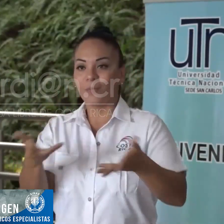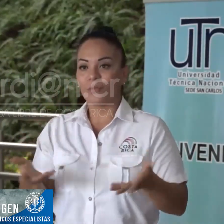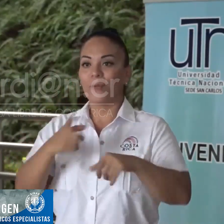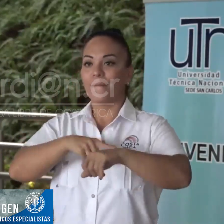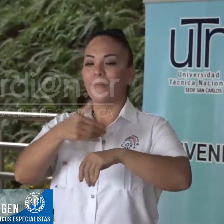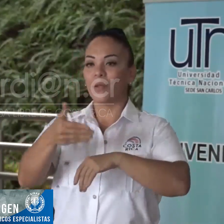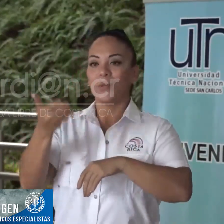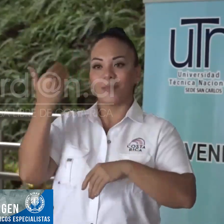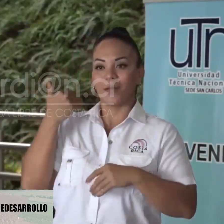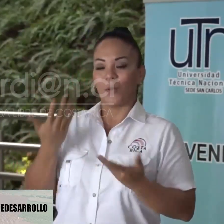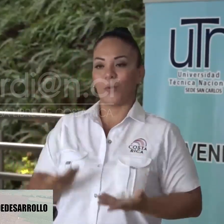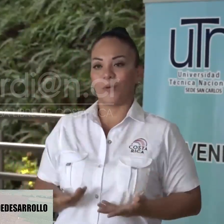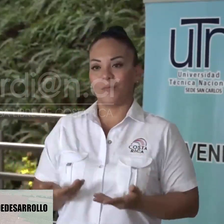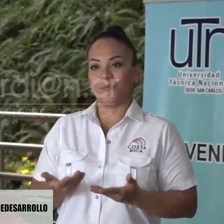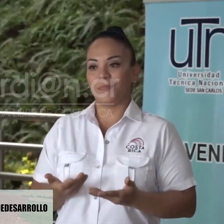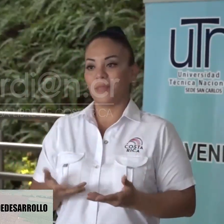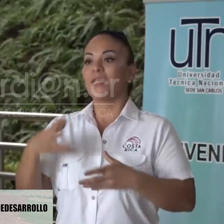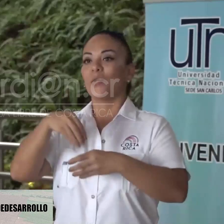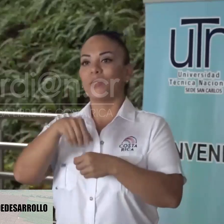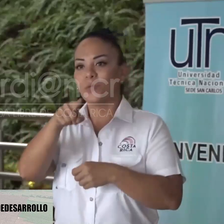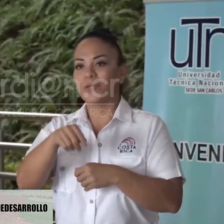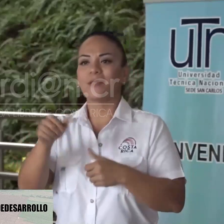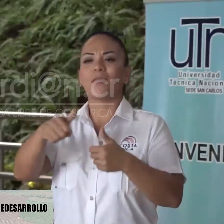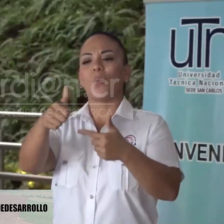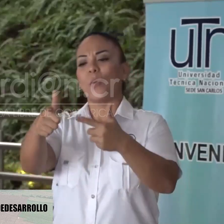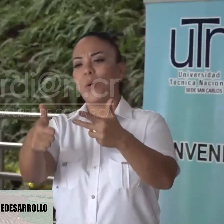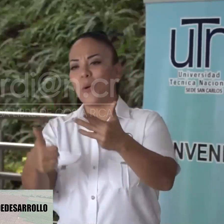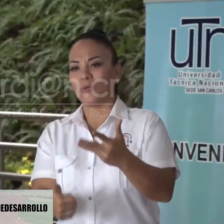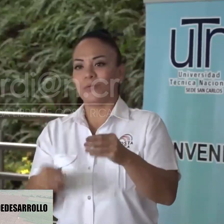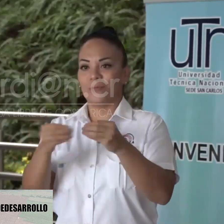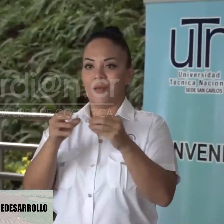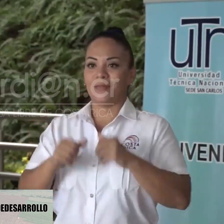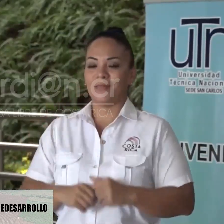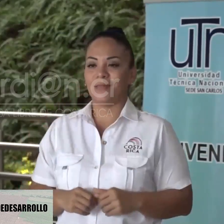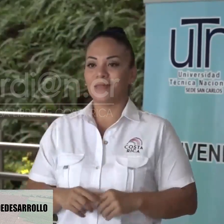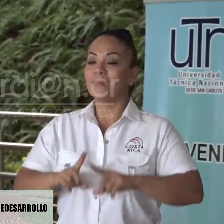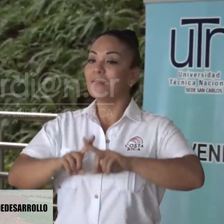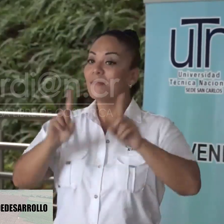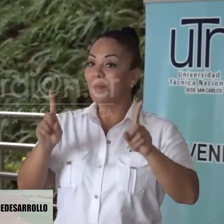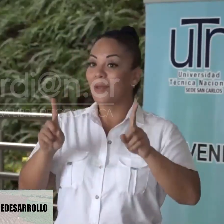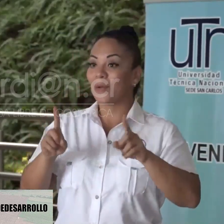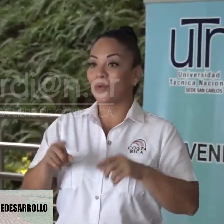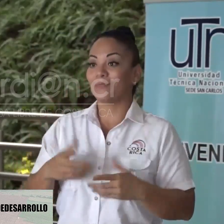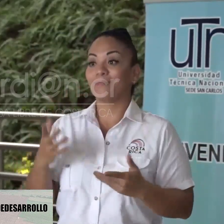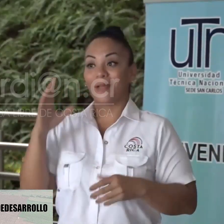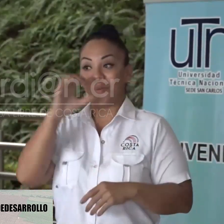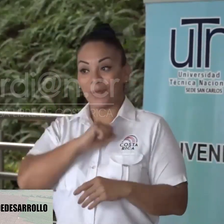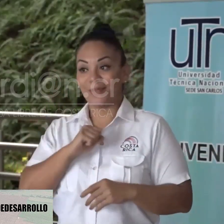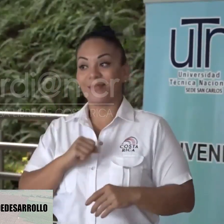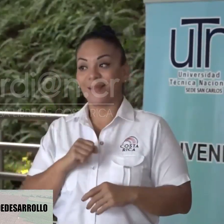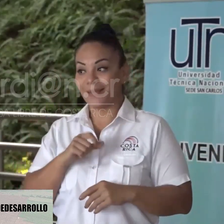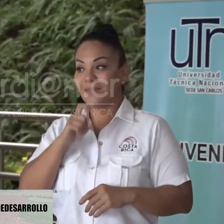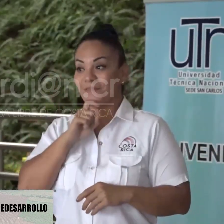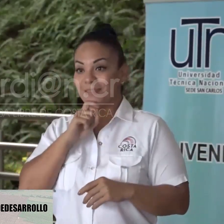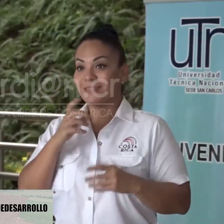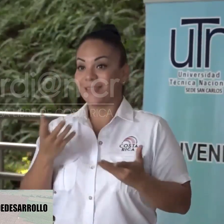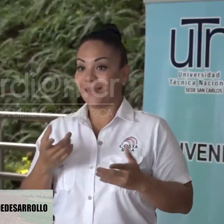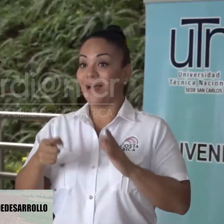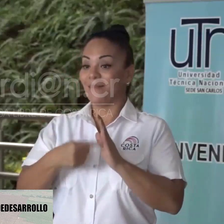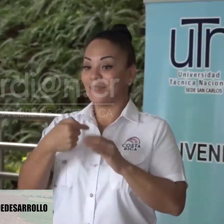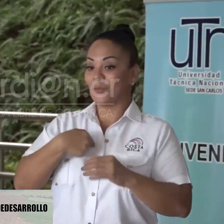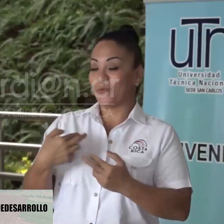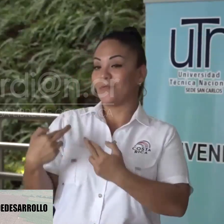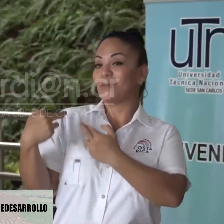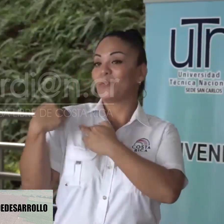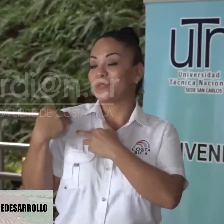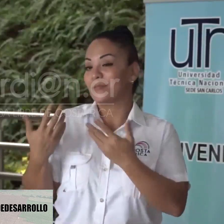periodo anterior, incluyendo ese, y hay más. Pero ven qué fregado es a veces tener uno la